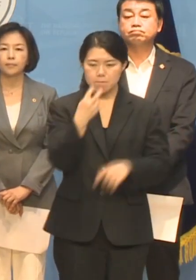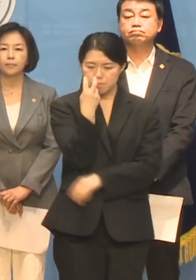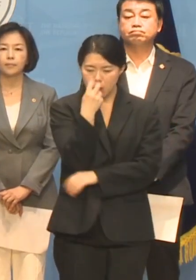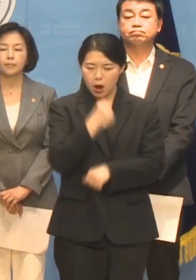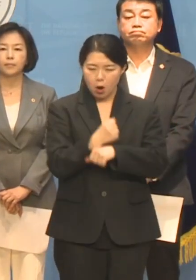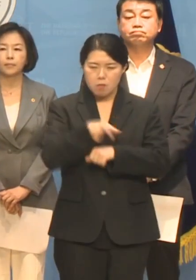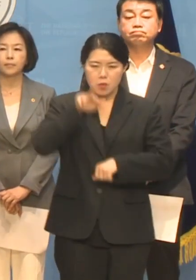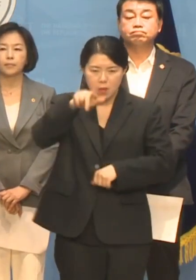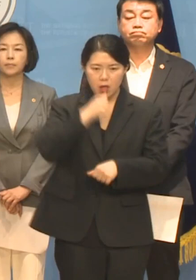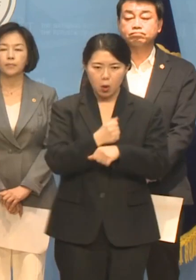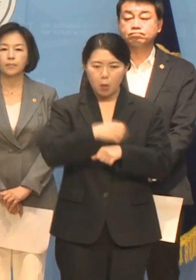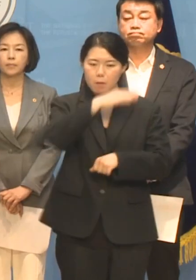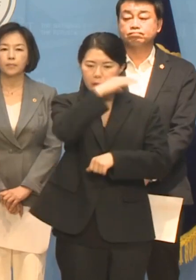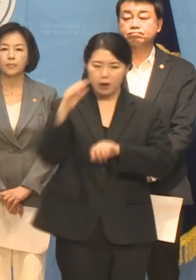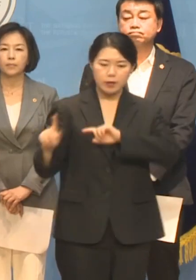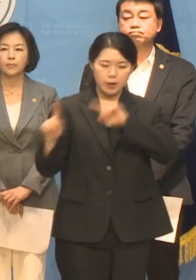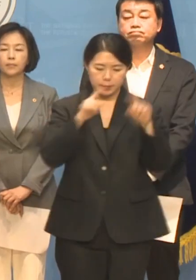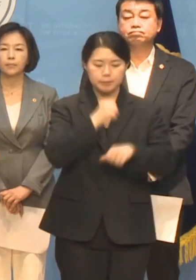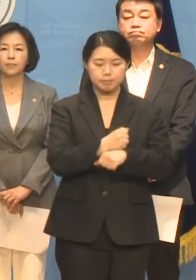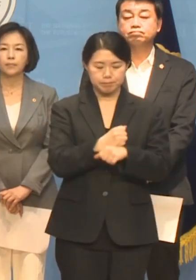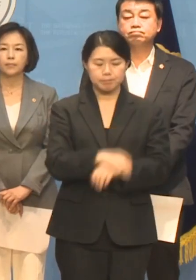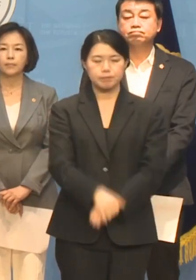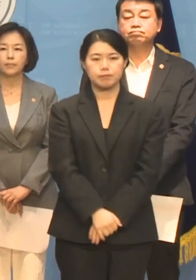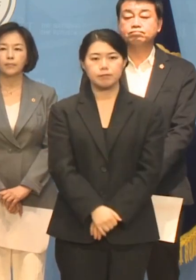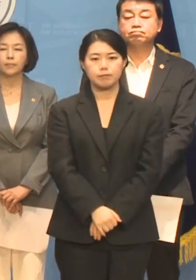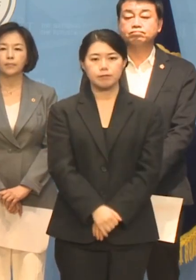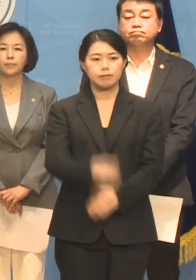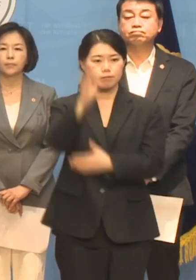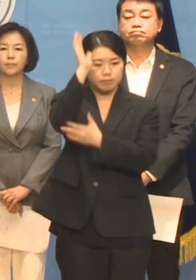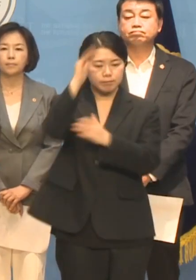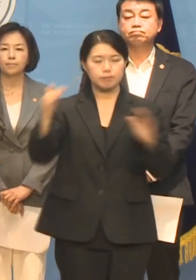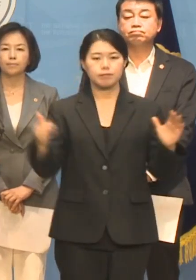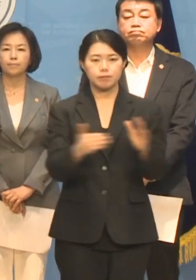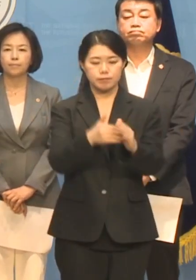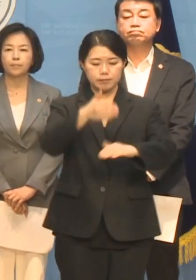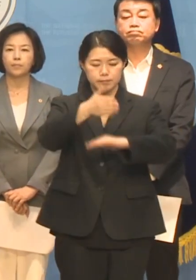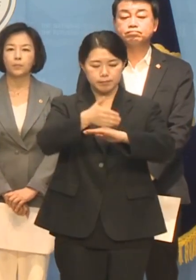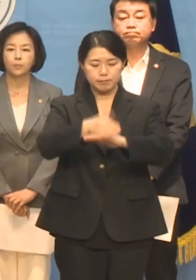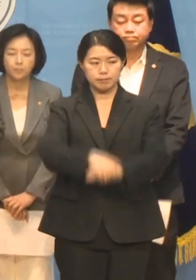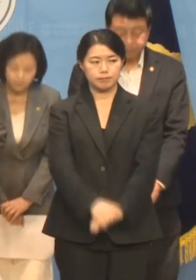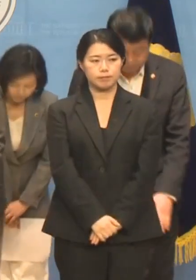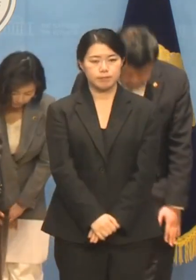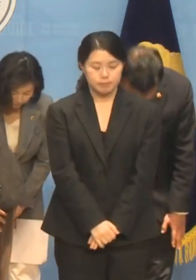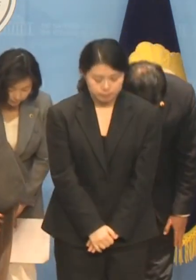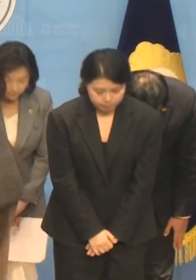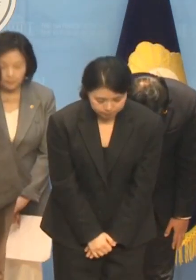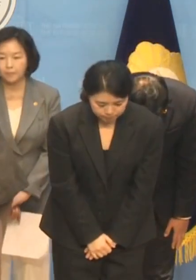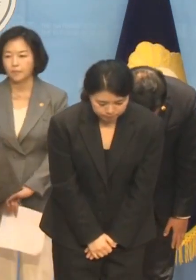비판하고 바로잡는 역할들을 계속 해나가도록 하겠습니다. 오늘 기자회견 마치도록 하겠습니다. 감사합니다.